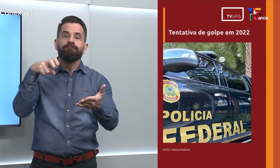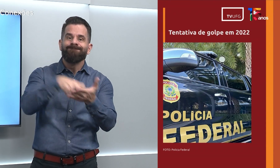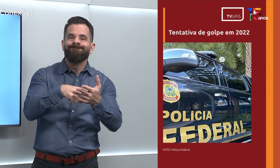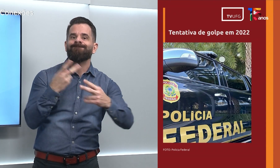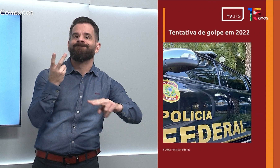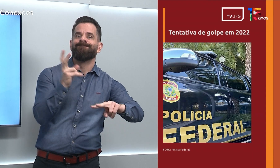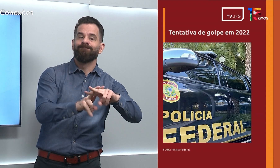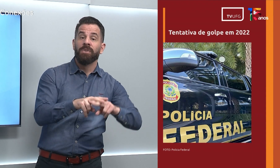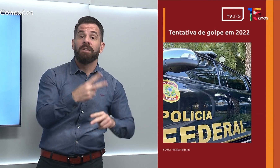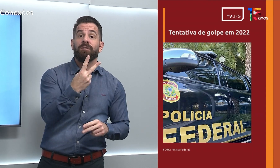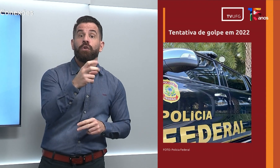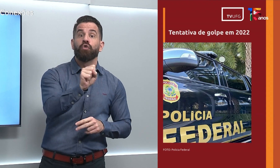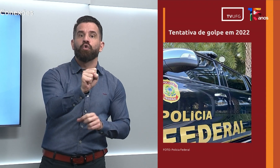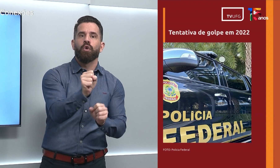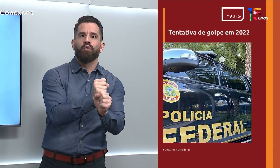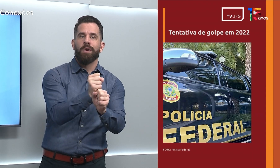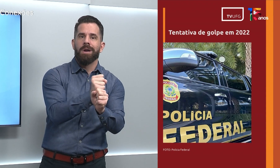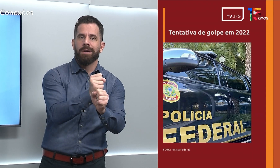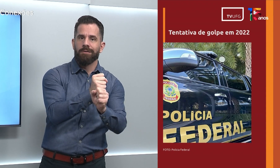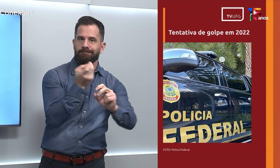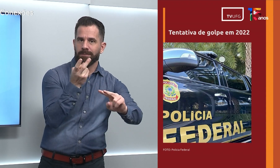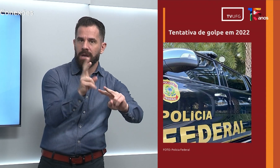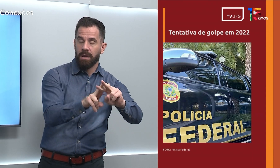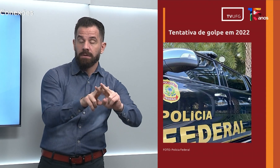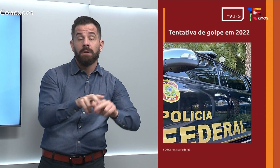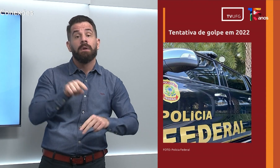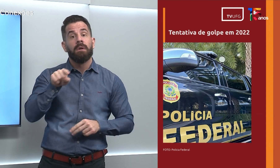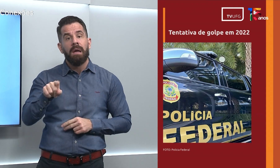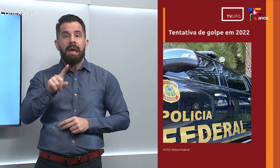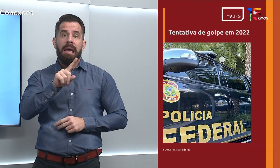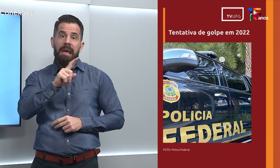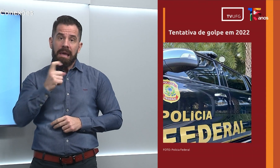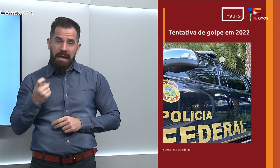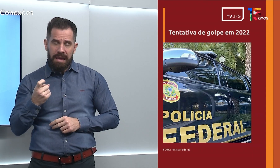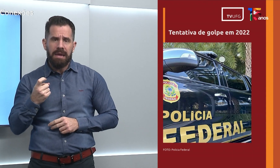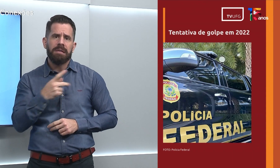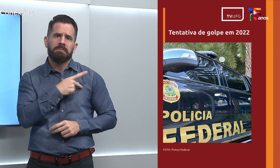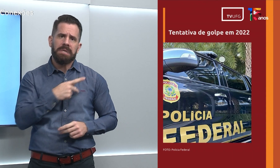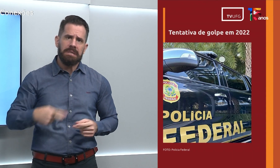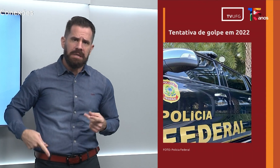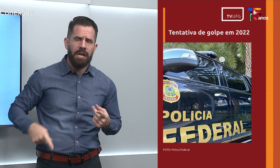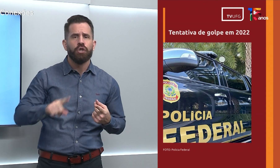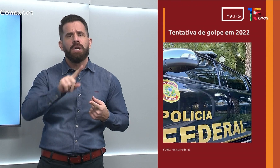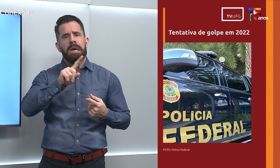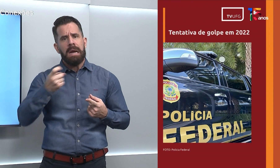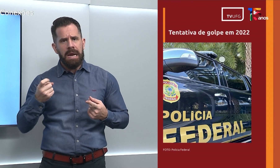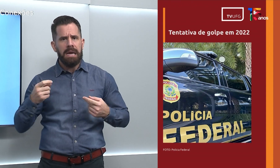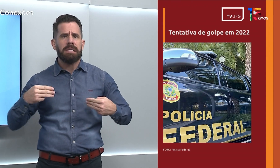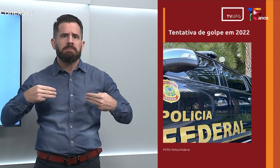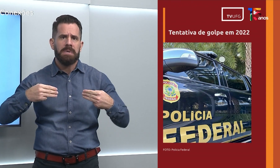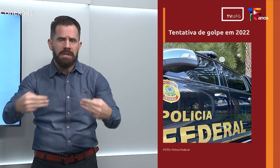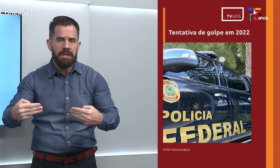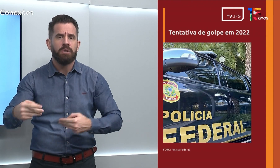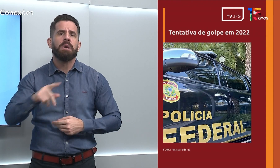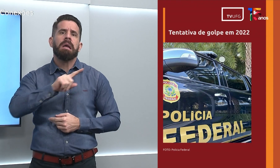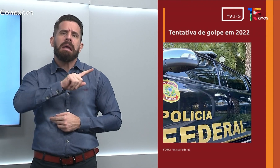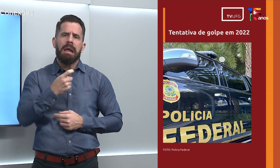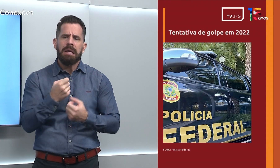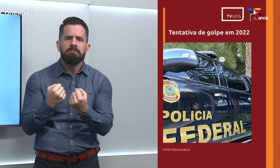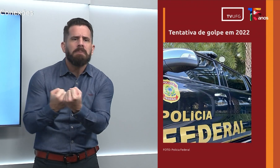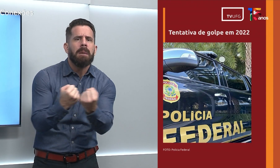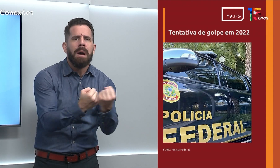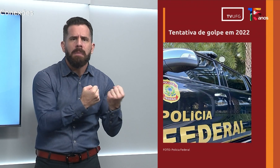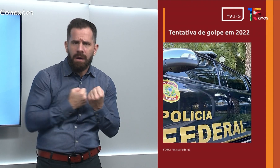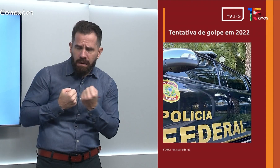a Polícia Federal, o ex-presidente, ex-ministros e aliados dele atuaram com o objetivo de evitar